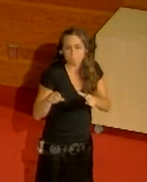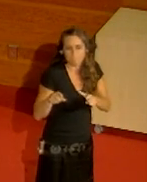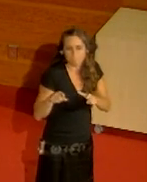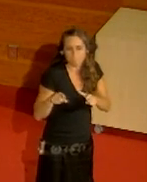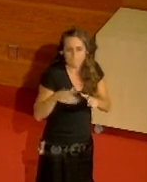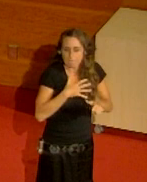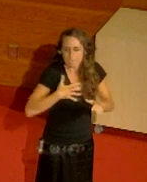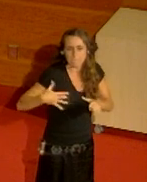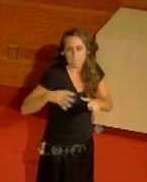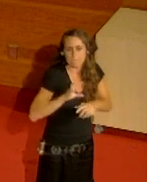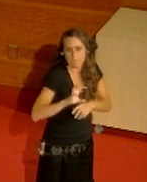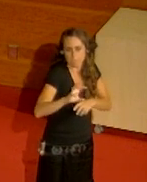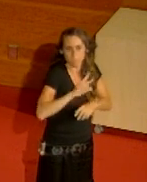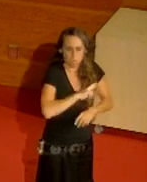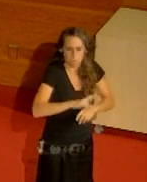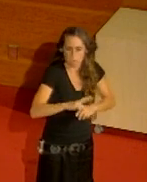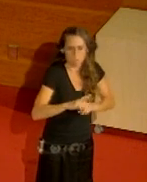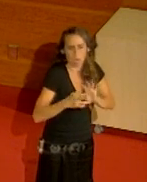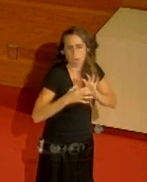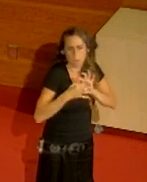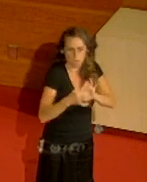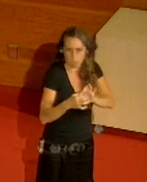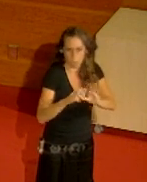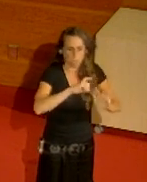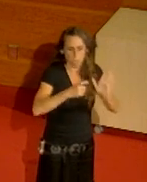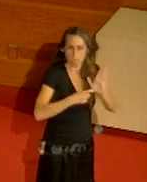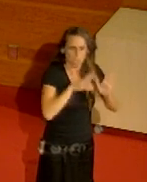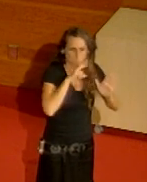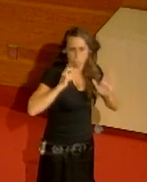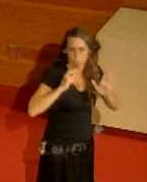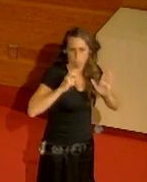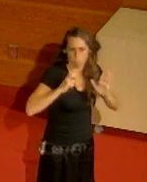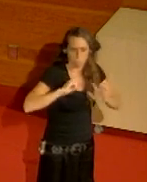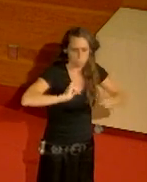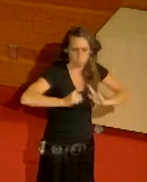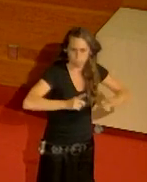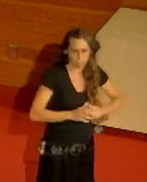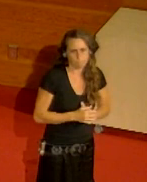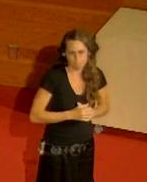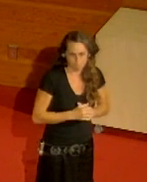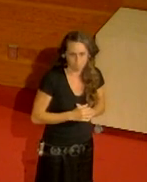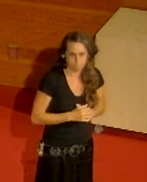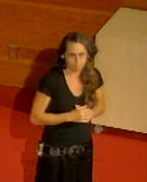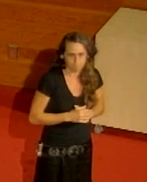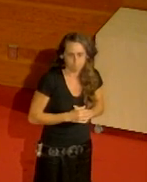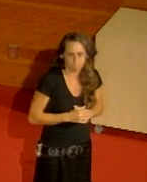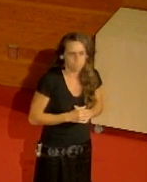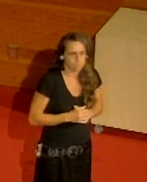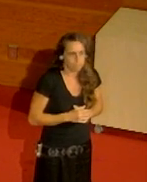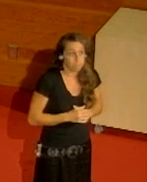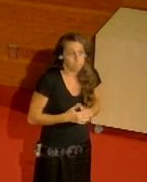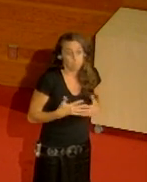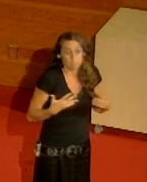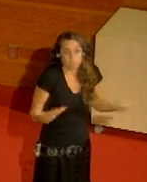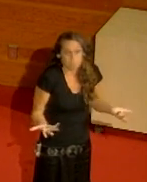un estado cada vez más religioso en el que las leyes judías rijan la vida la vida normal para